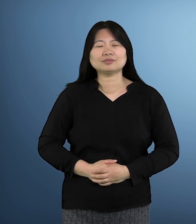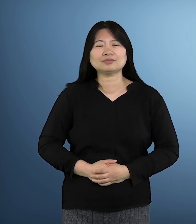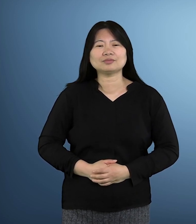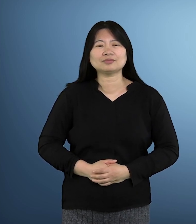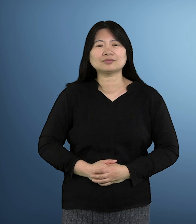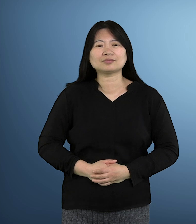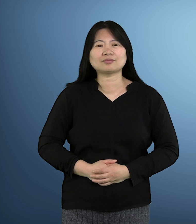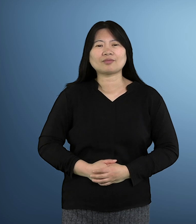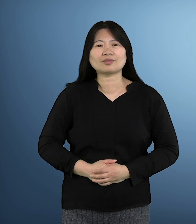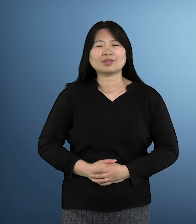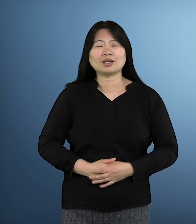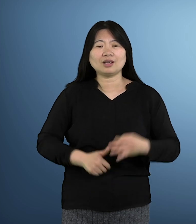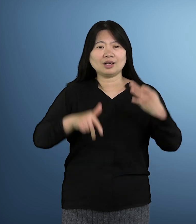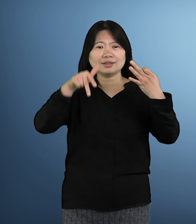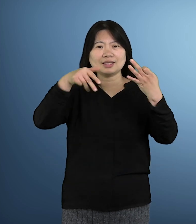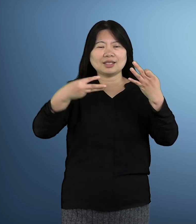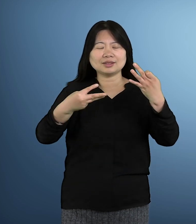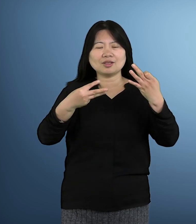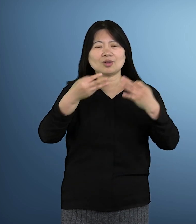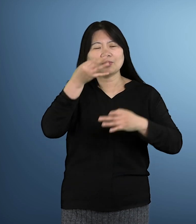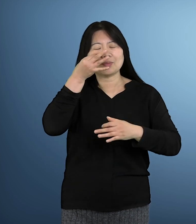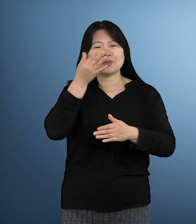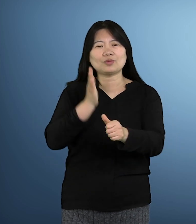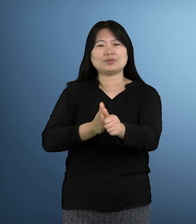드리겠습니다. 14절을 보세요.